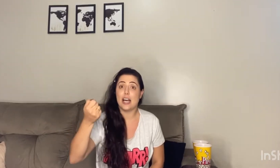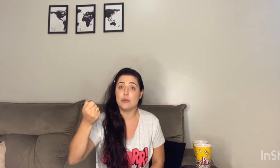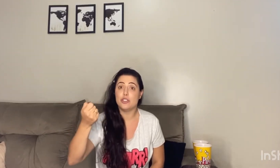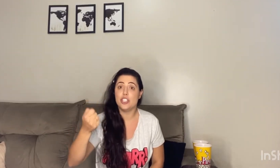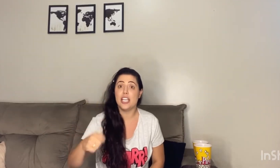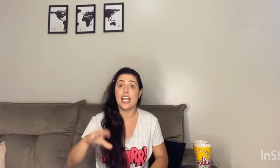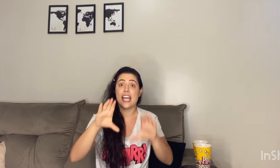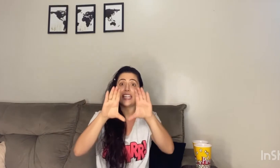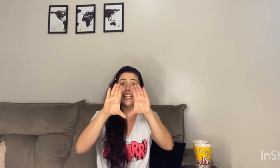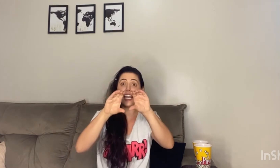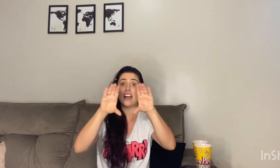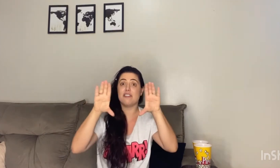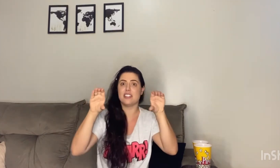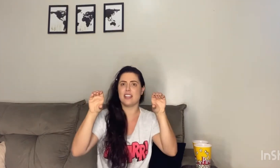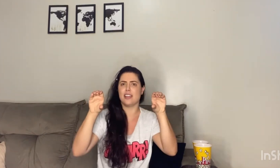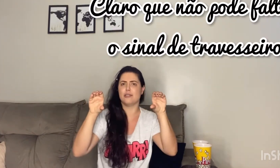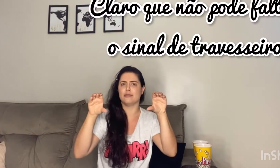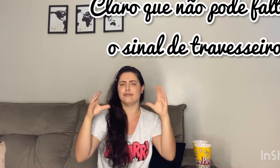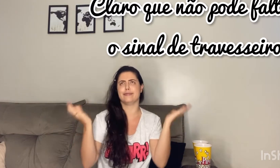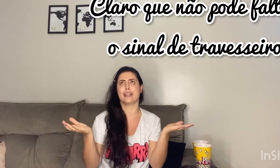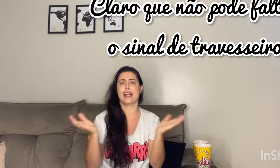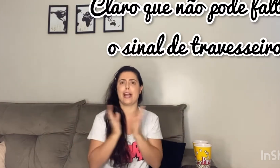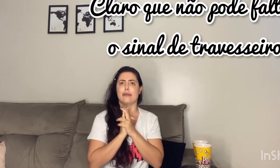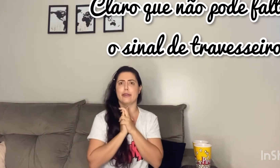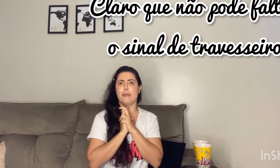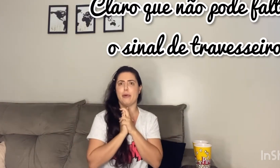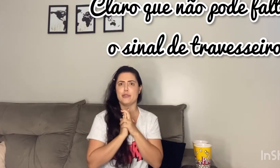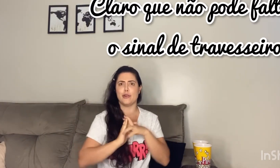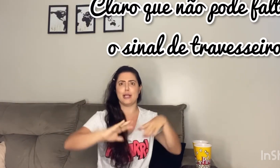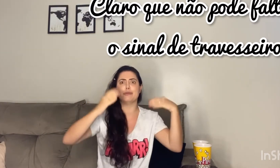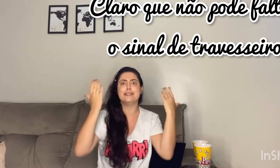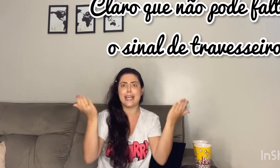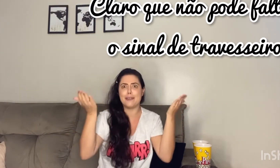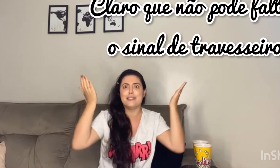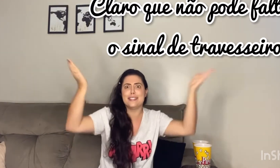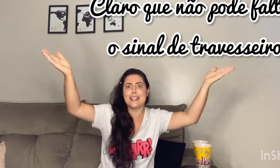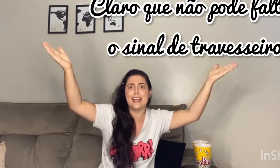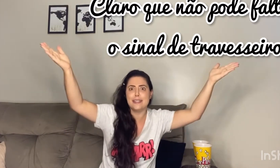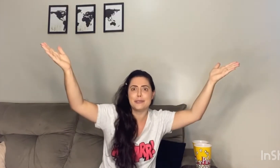Sinal de travesseiro. Claro que não pode faltar um travesseiro.